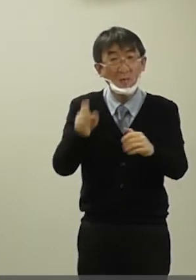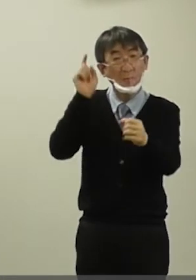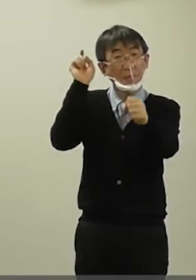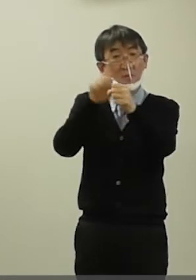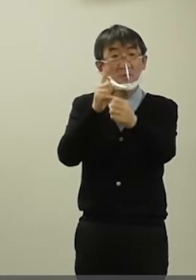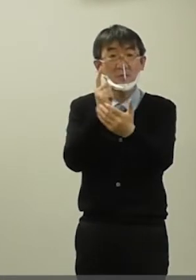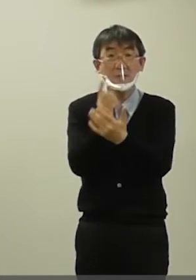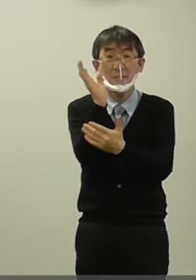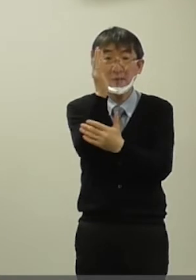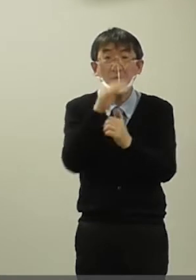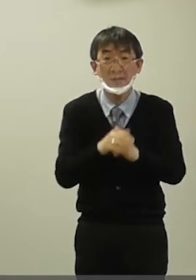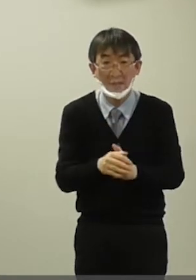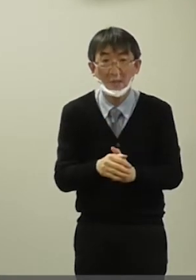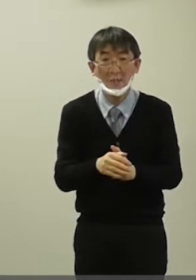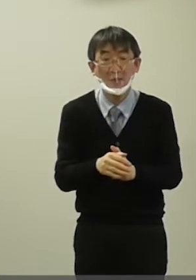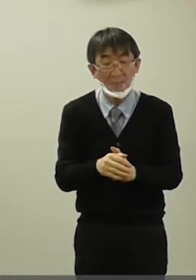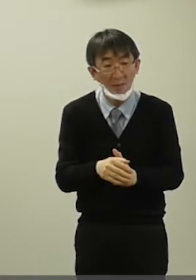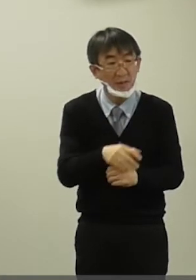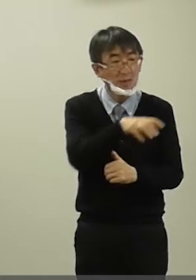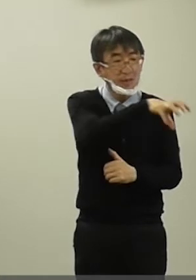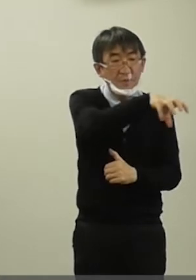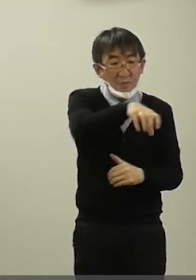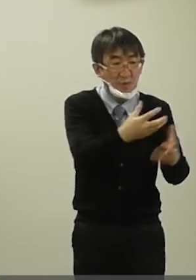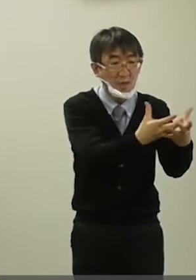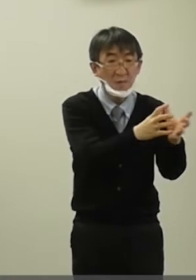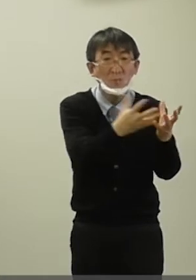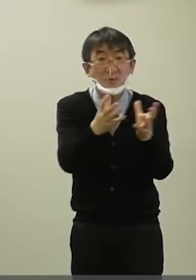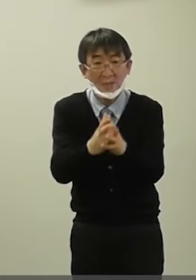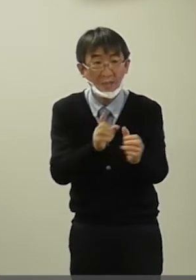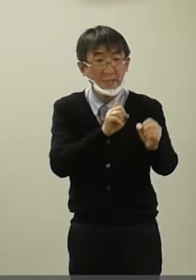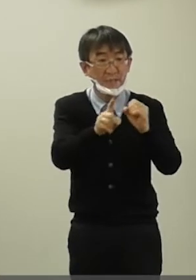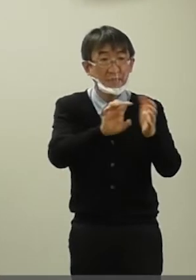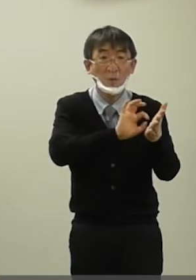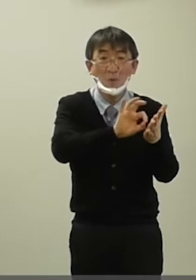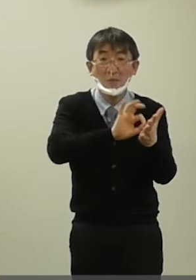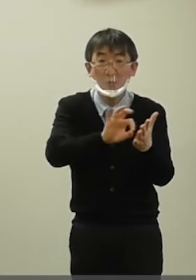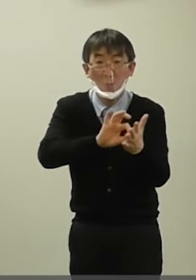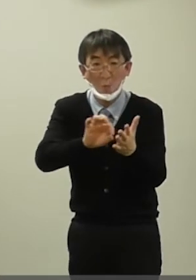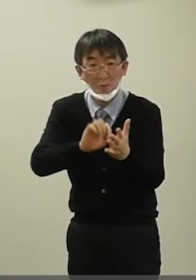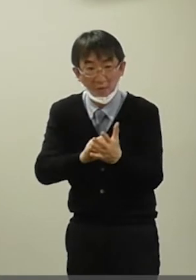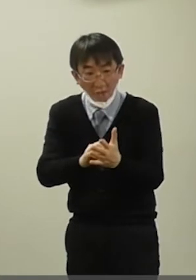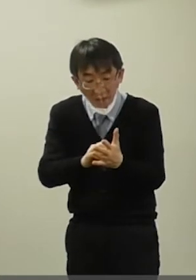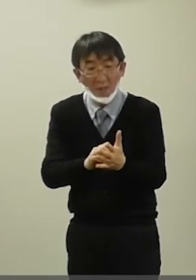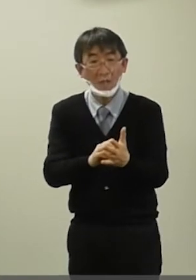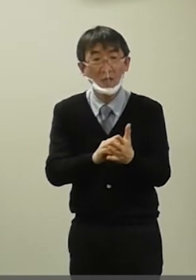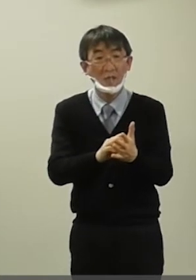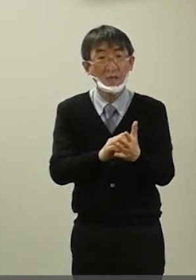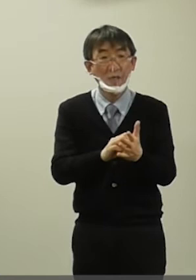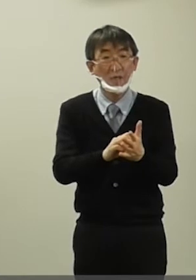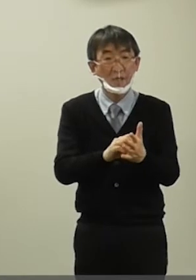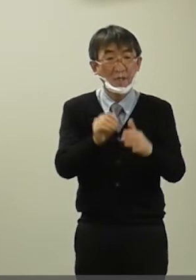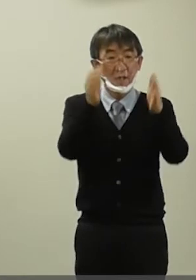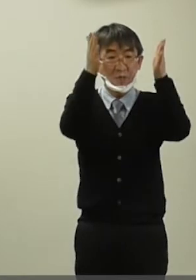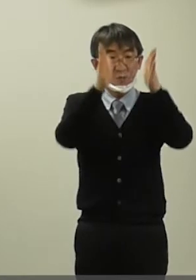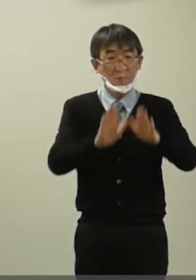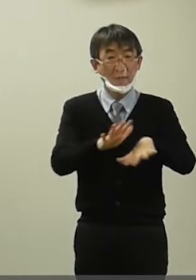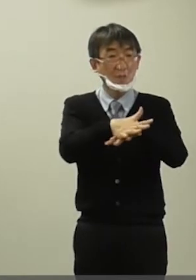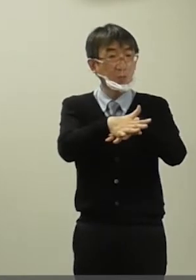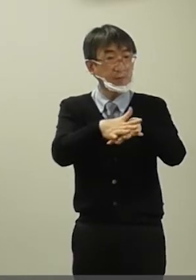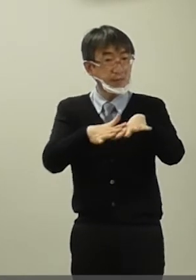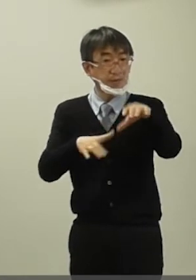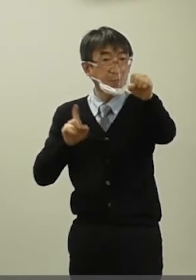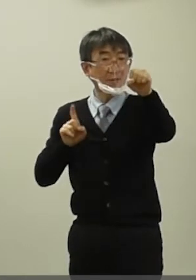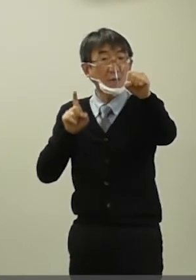むぺーじたるを利用したぜひ使っanaスマートシティのを